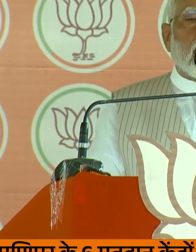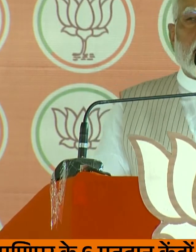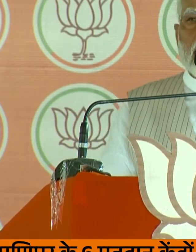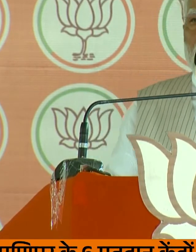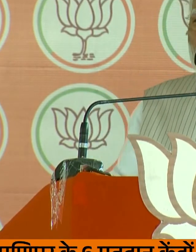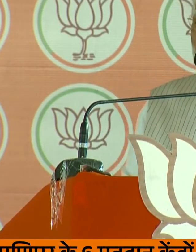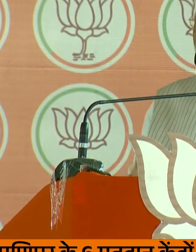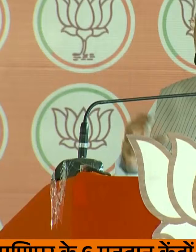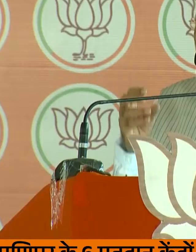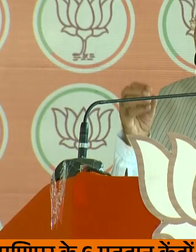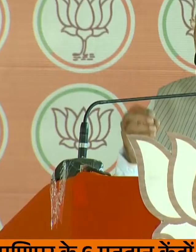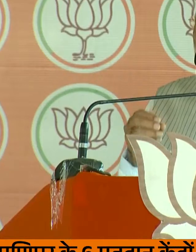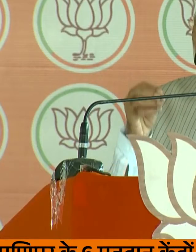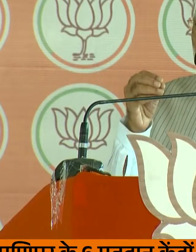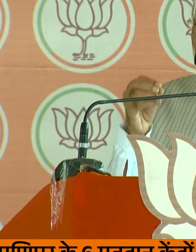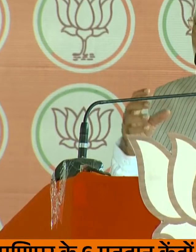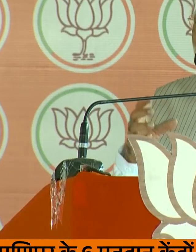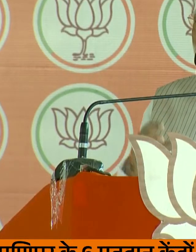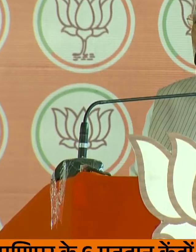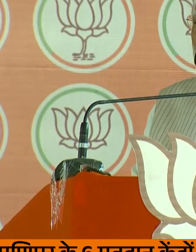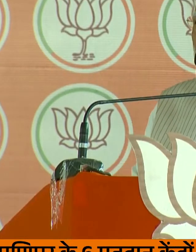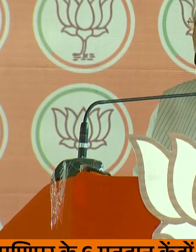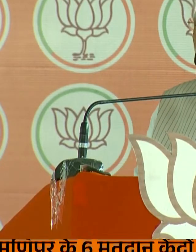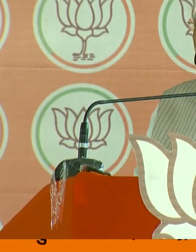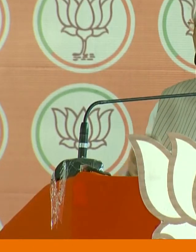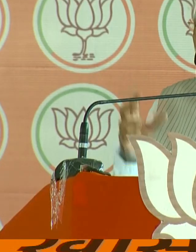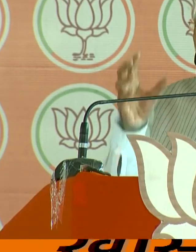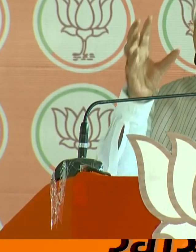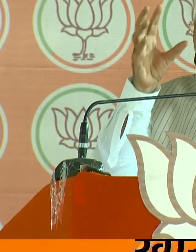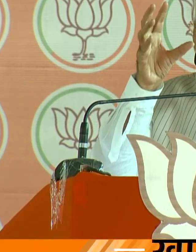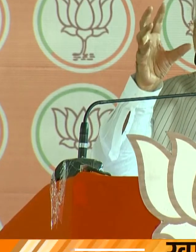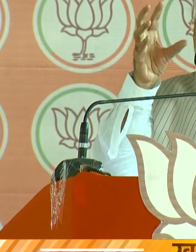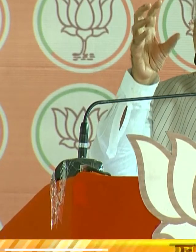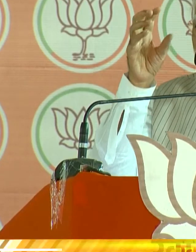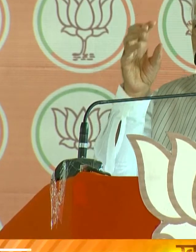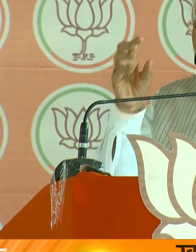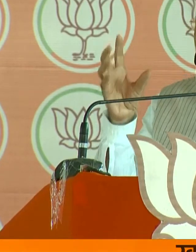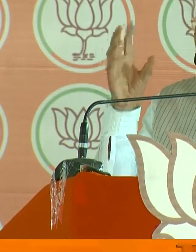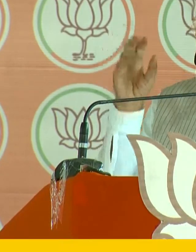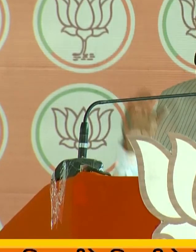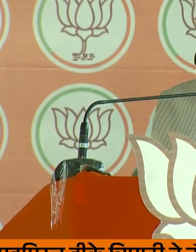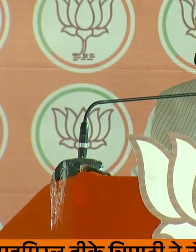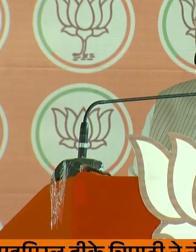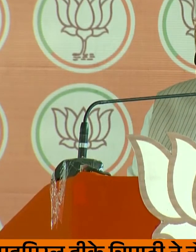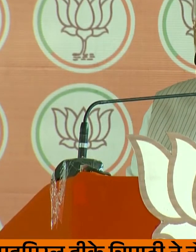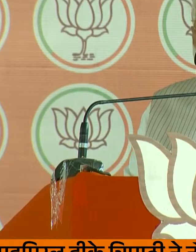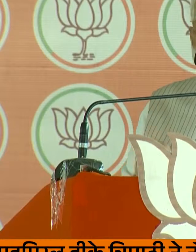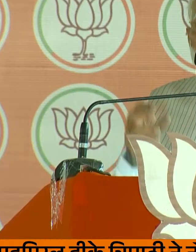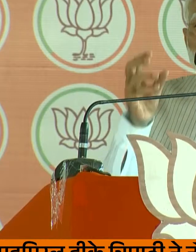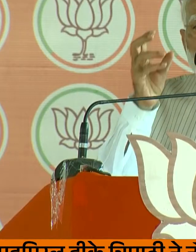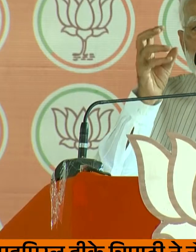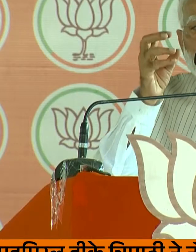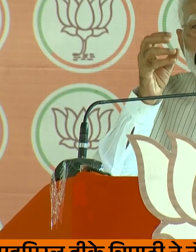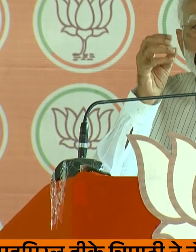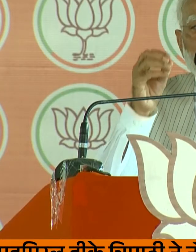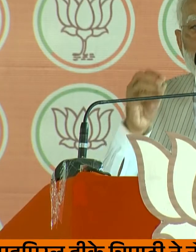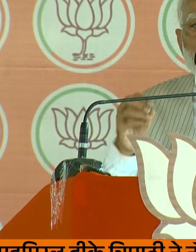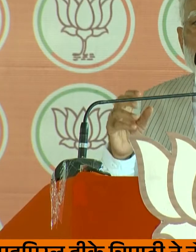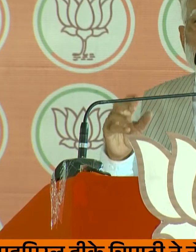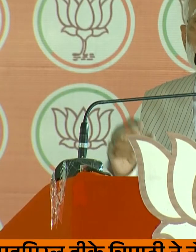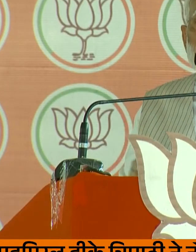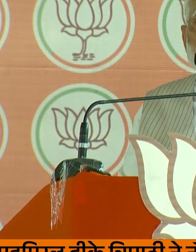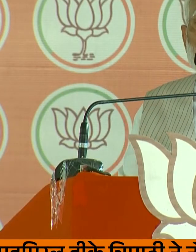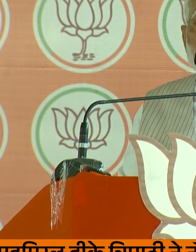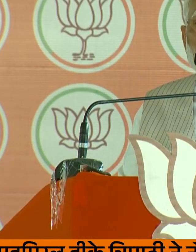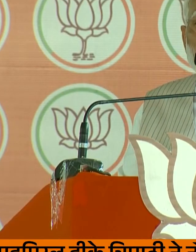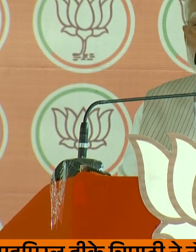है कि मरने के बाद ये आपकी संपत्ति, आपने जो